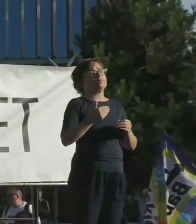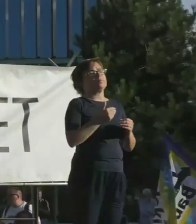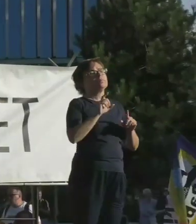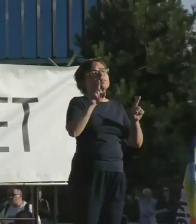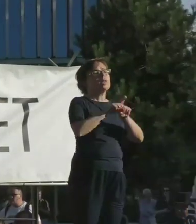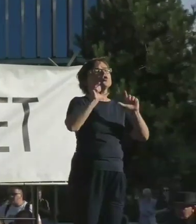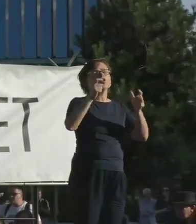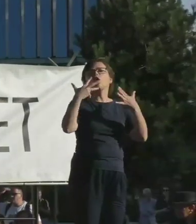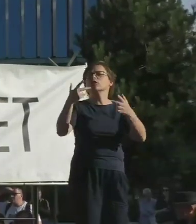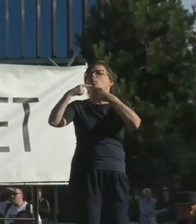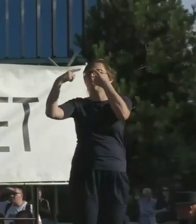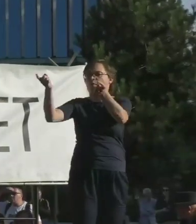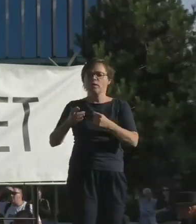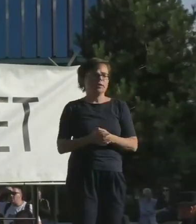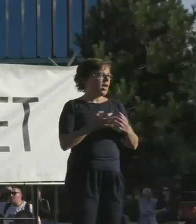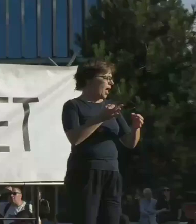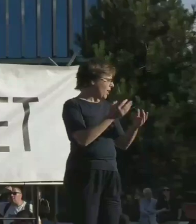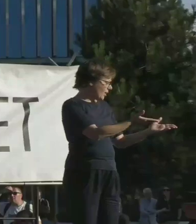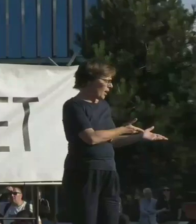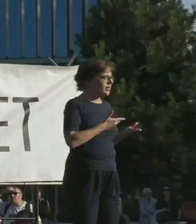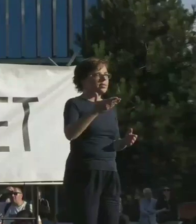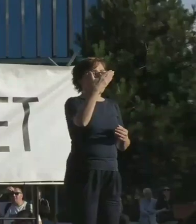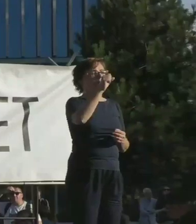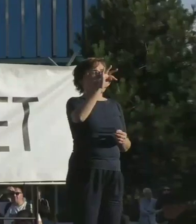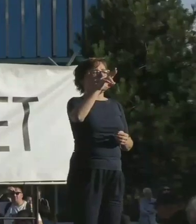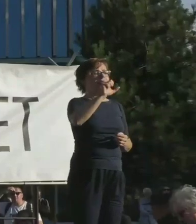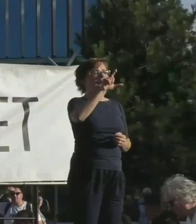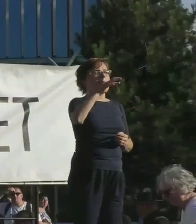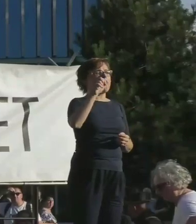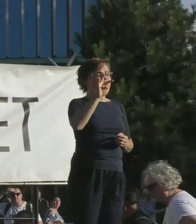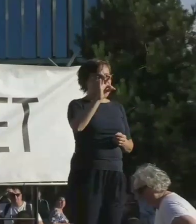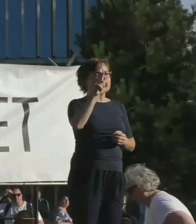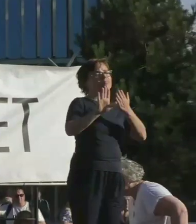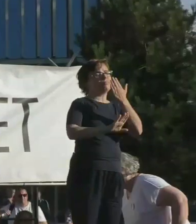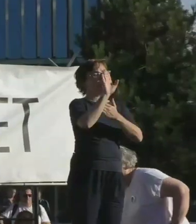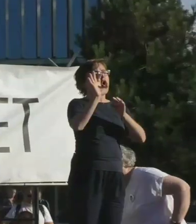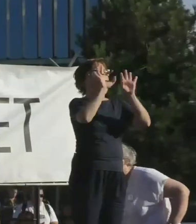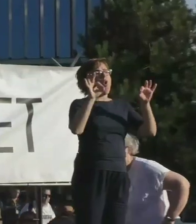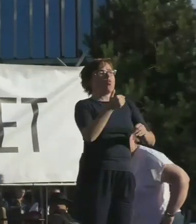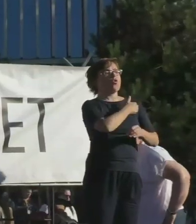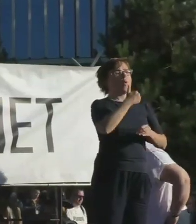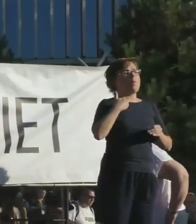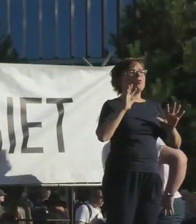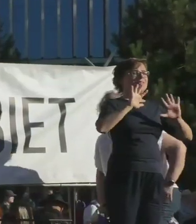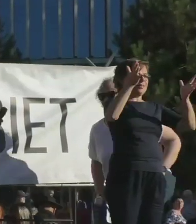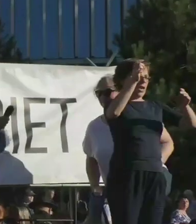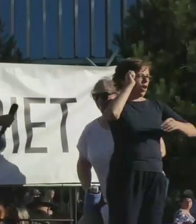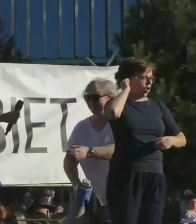wszystkim do przekazania. Przed państwem Marta Lempart, Ogólnopolski Strajk Kobiet.